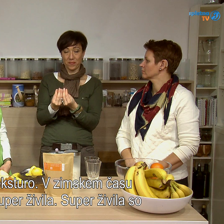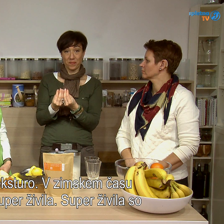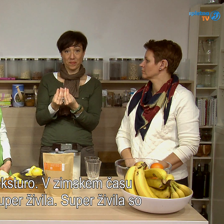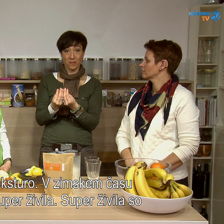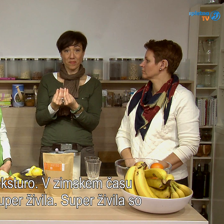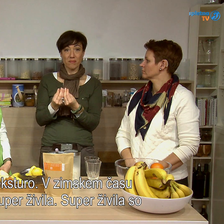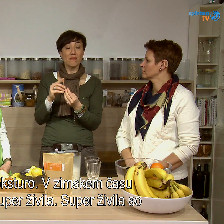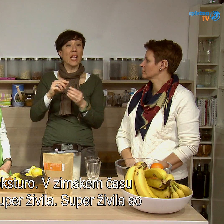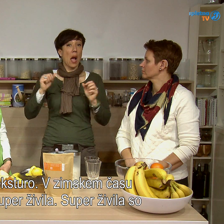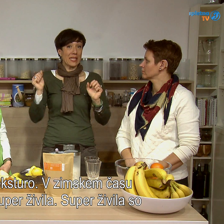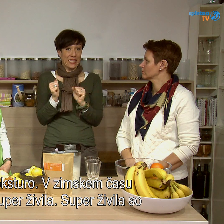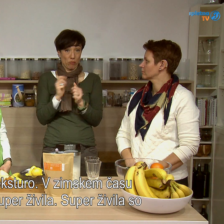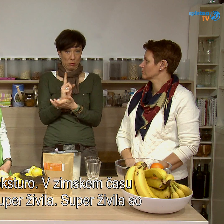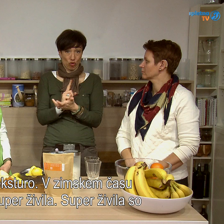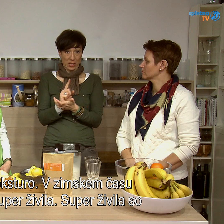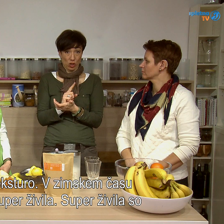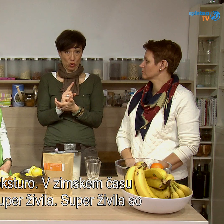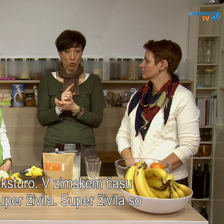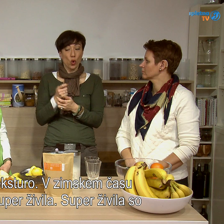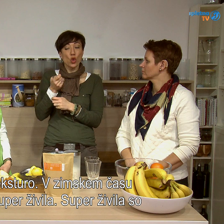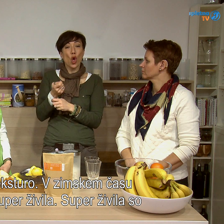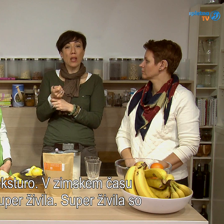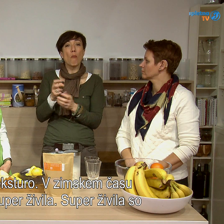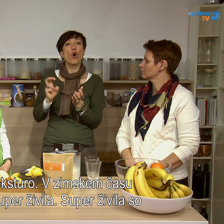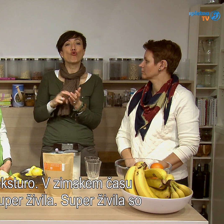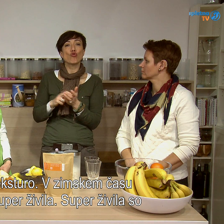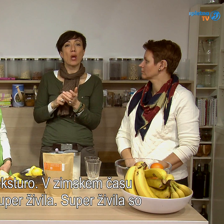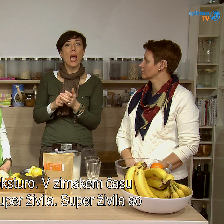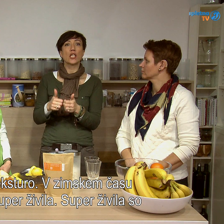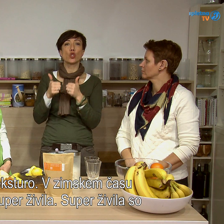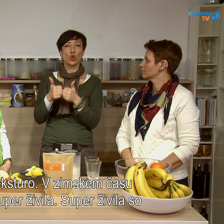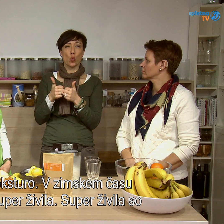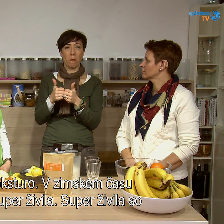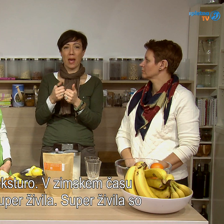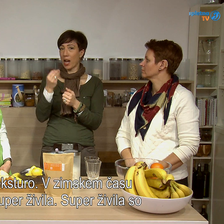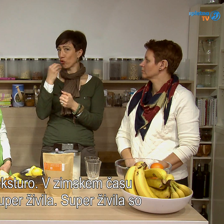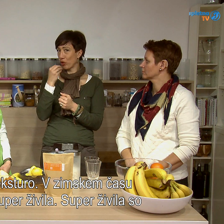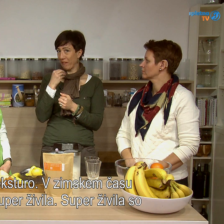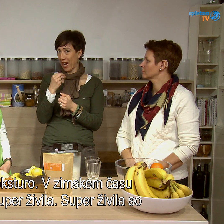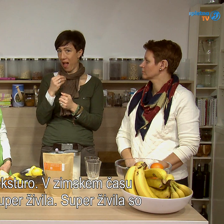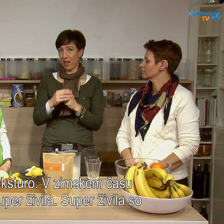V zimskem času dodamo še superživila.